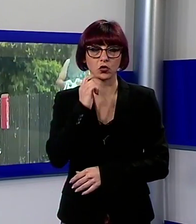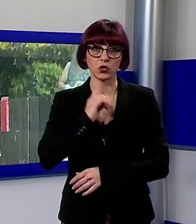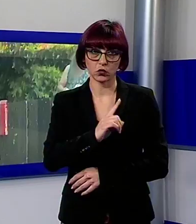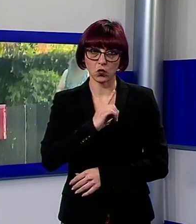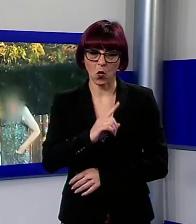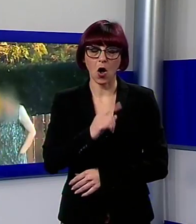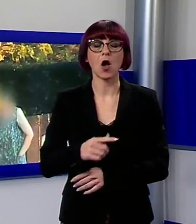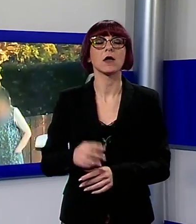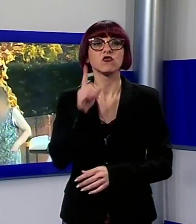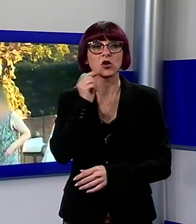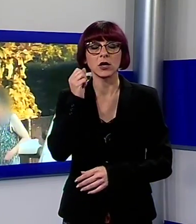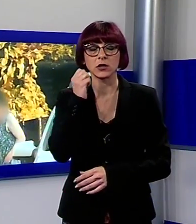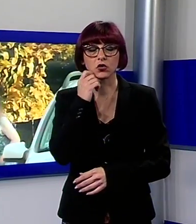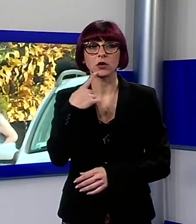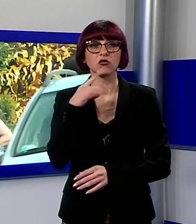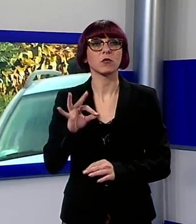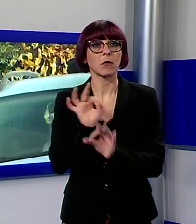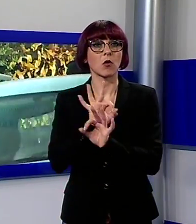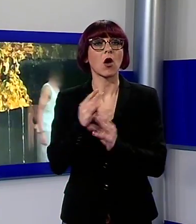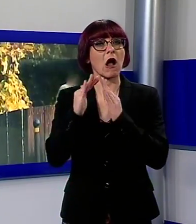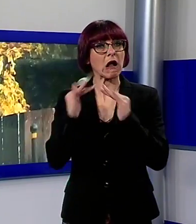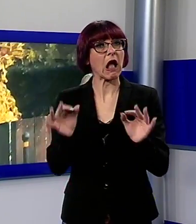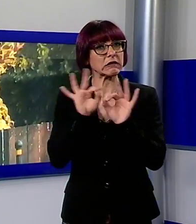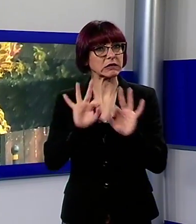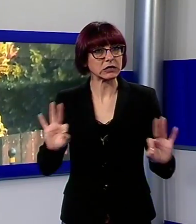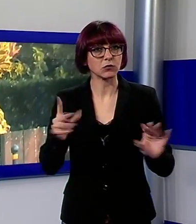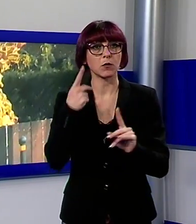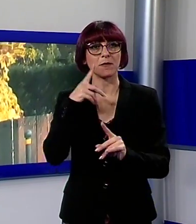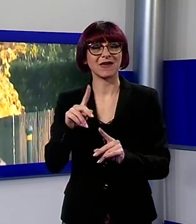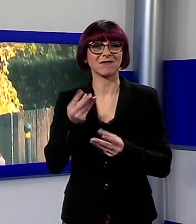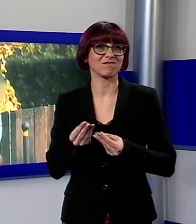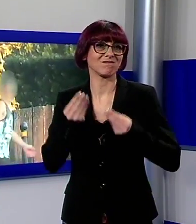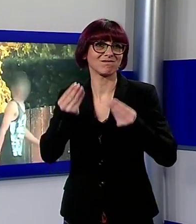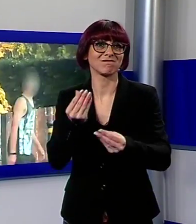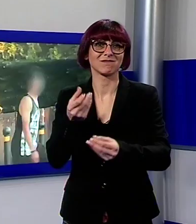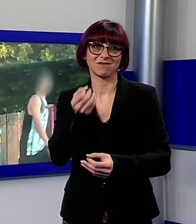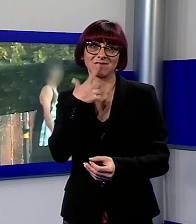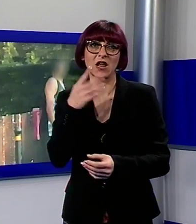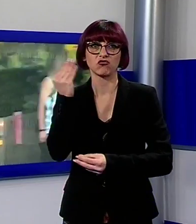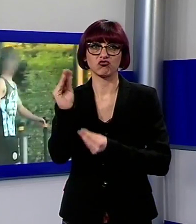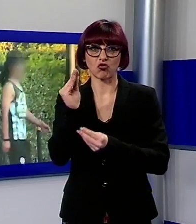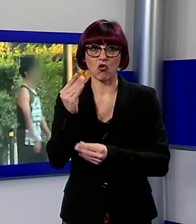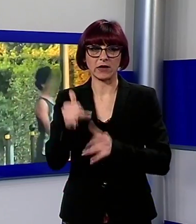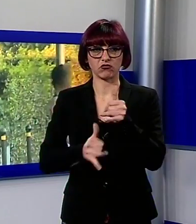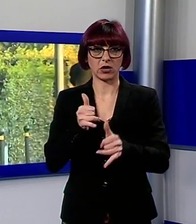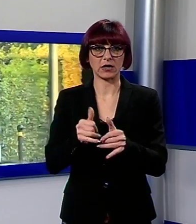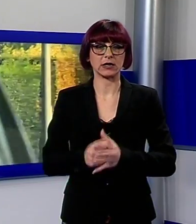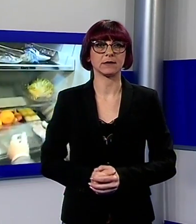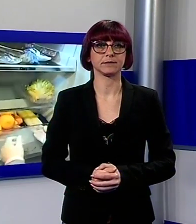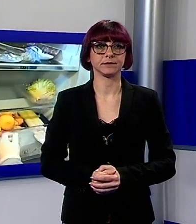a disposizione la loro abitazione per la somministrazione delle sostanze dopanti ai giovani ciclisti. E poi Elso Frediani,